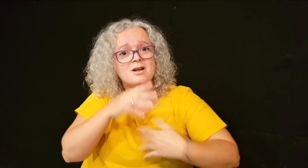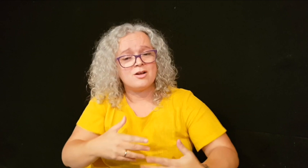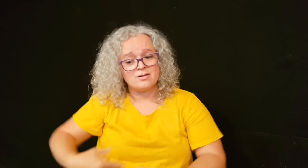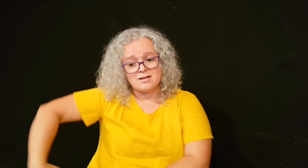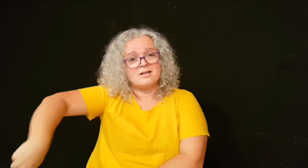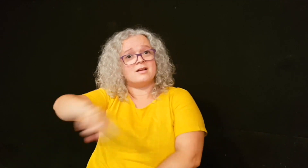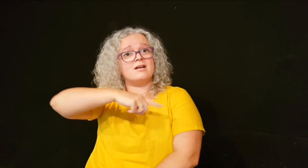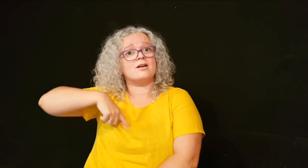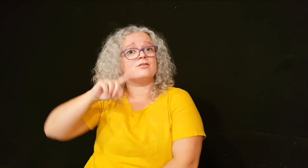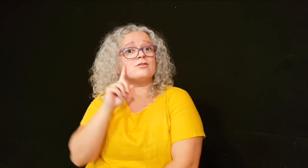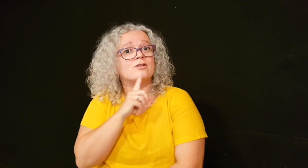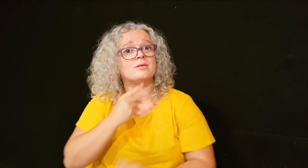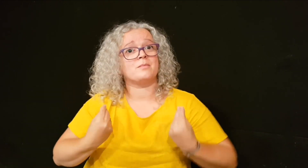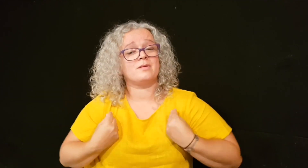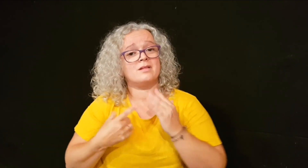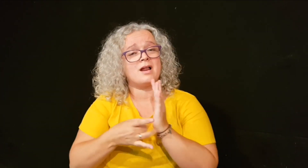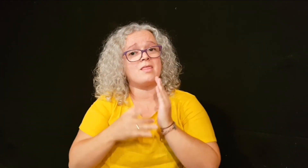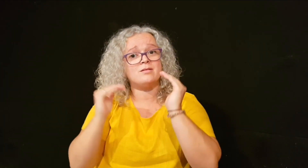vea, que se les reconozca. Entonces ahora